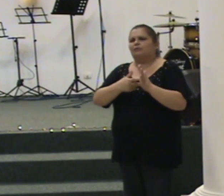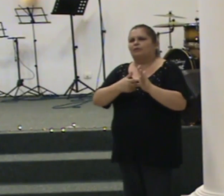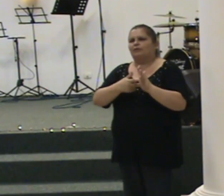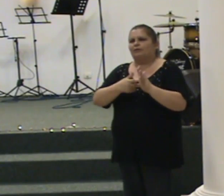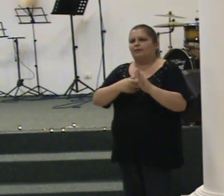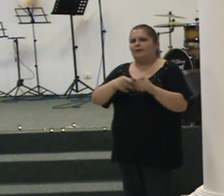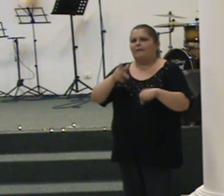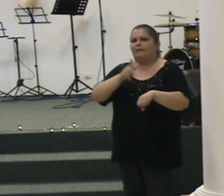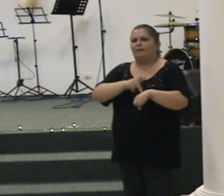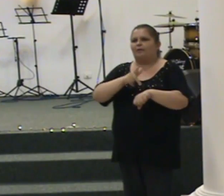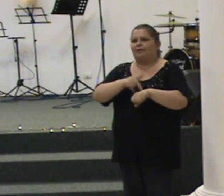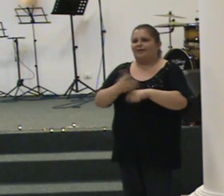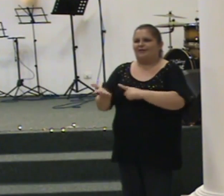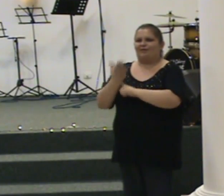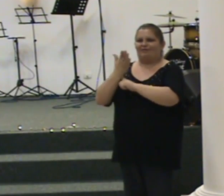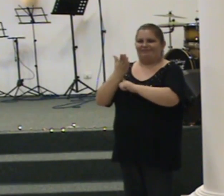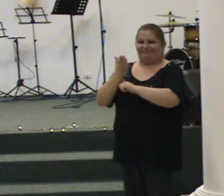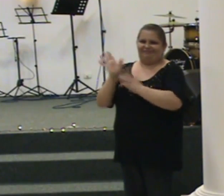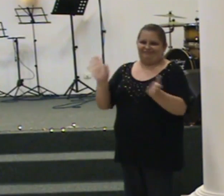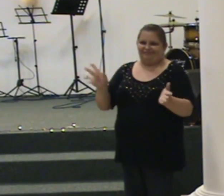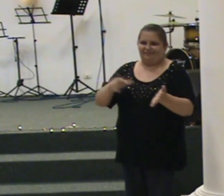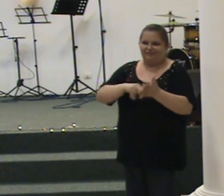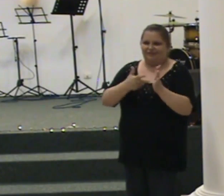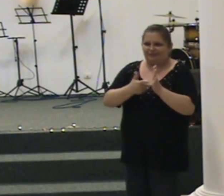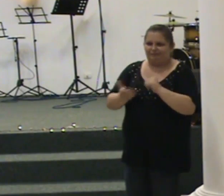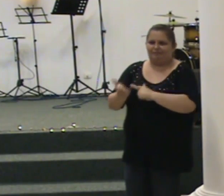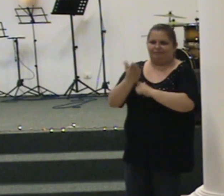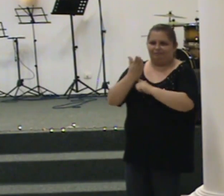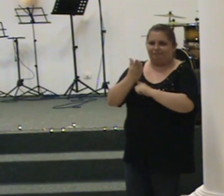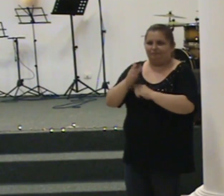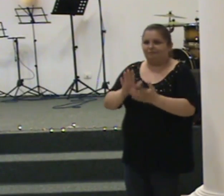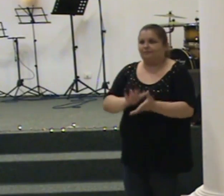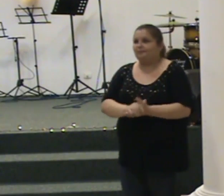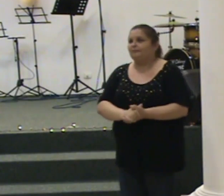chama Pedra de Ajuda. Irmãos,